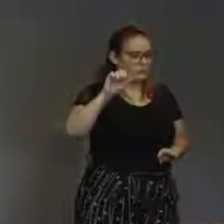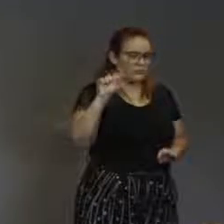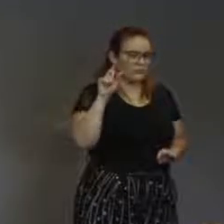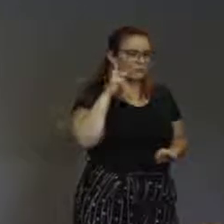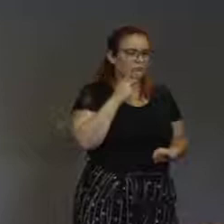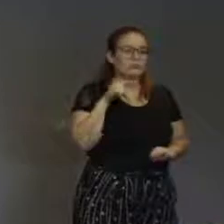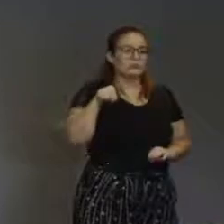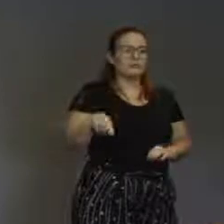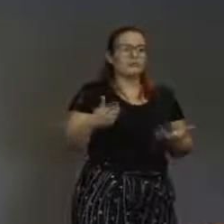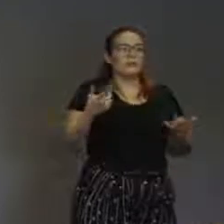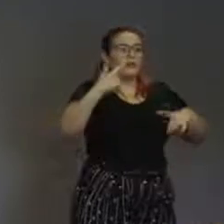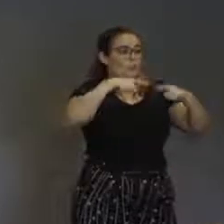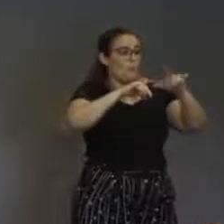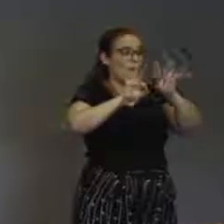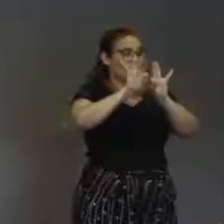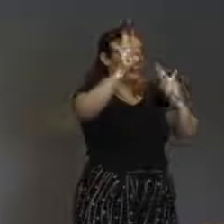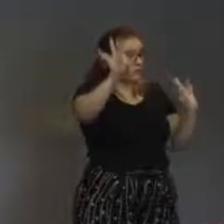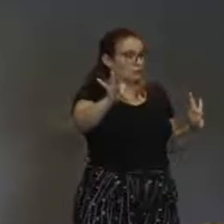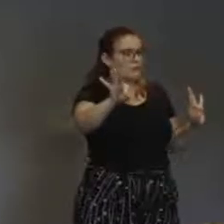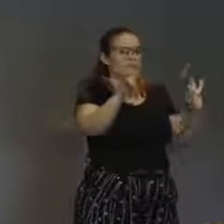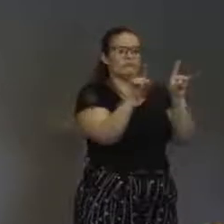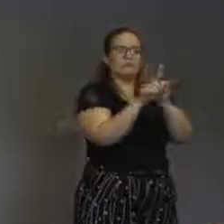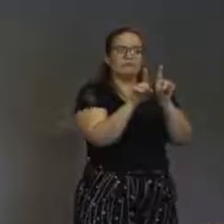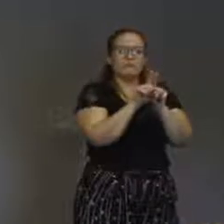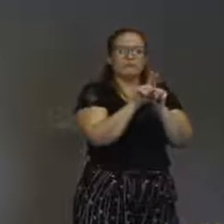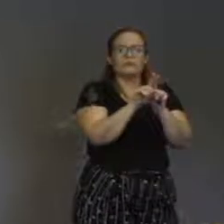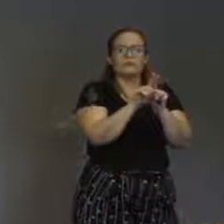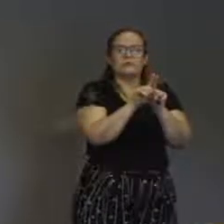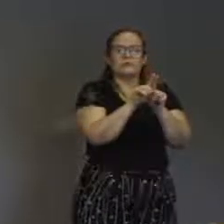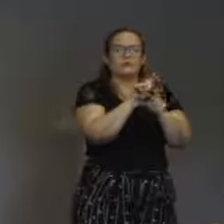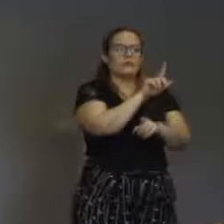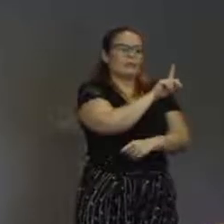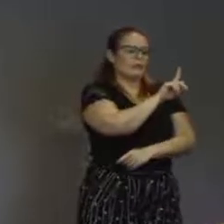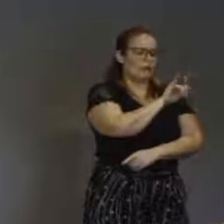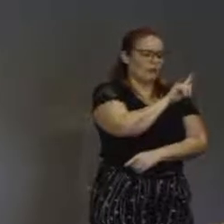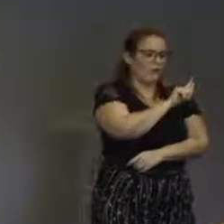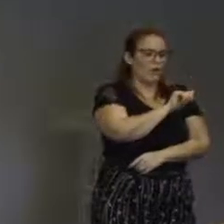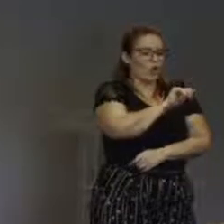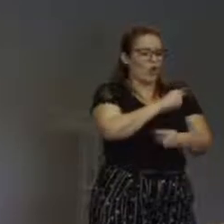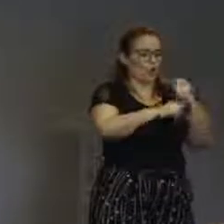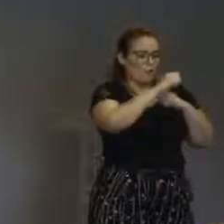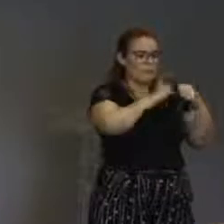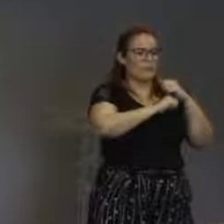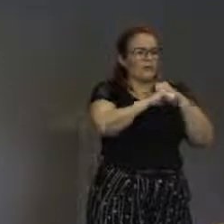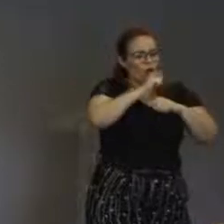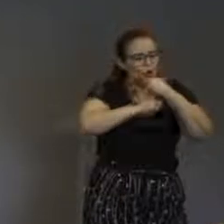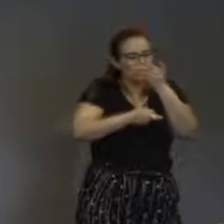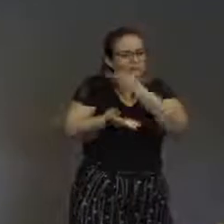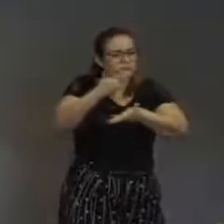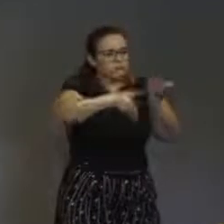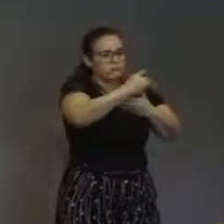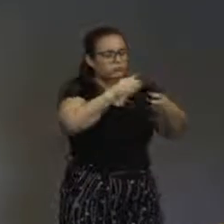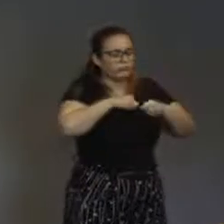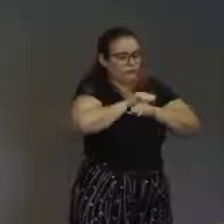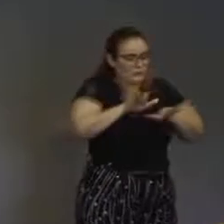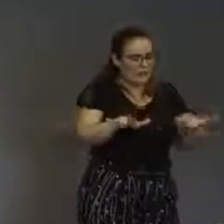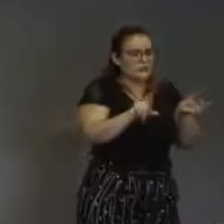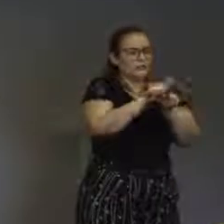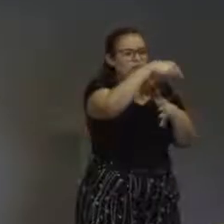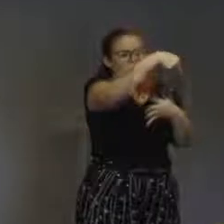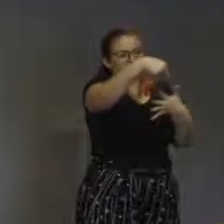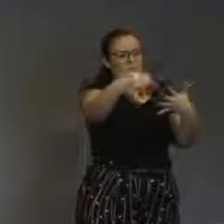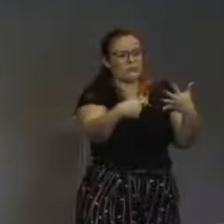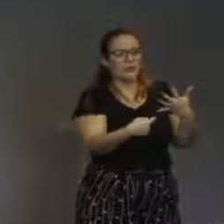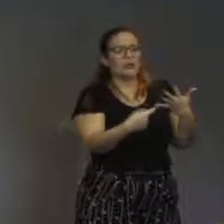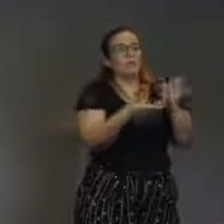trabalho à distância, outras formas de trabalho, a gig economy, a economia colaborativa, compartilhada, enfim, tantas outras, dentro